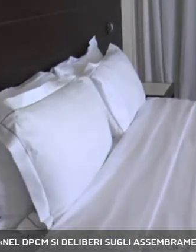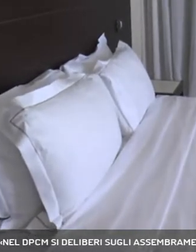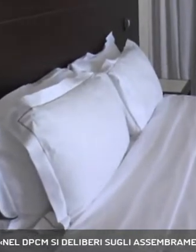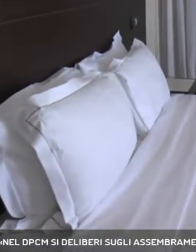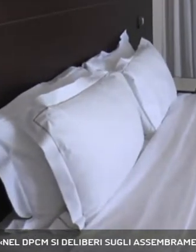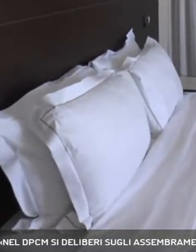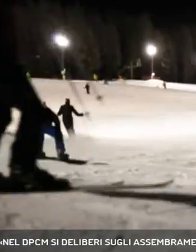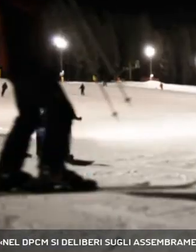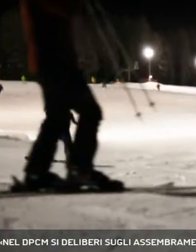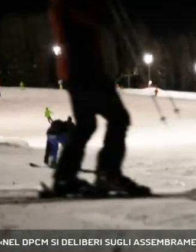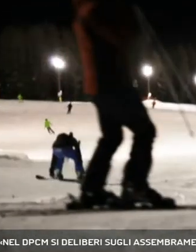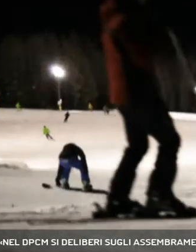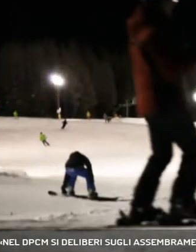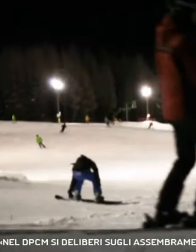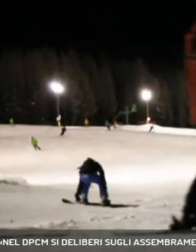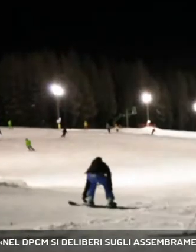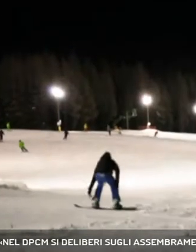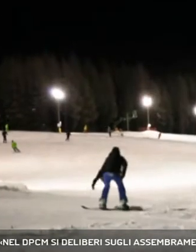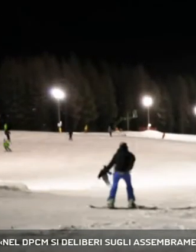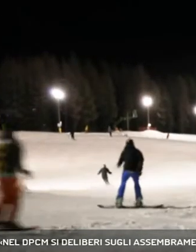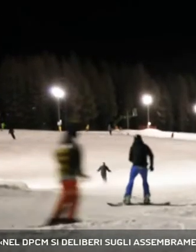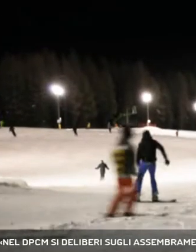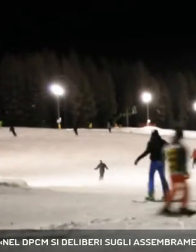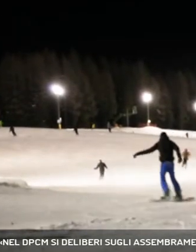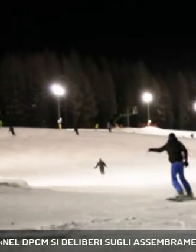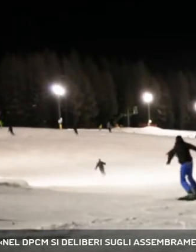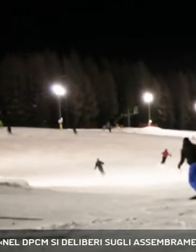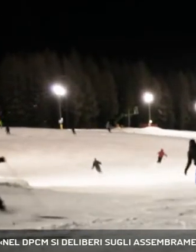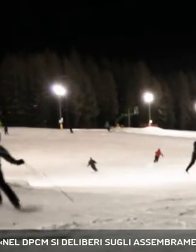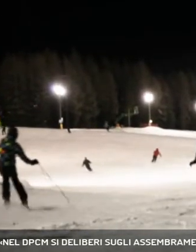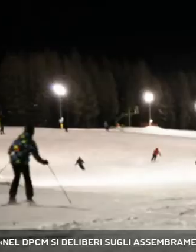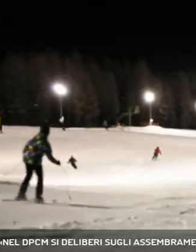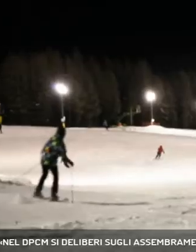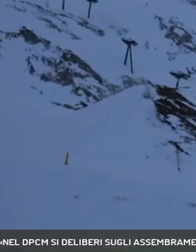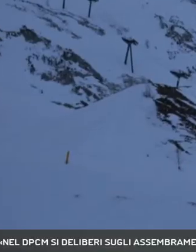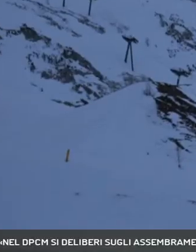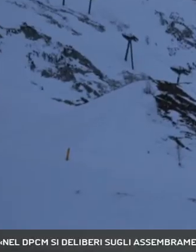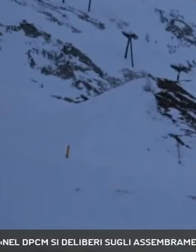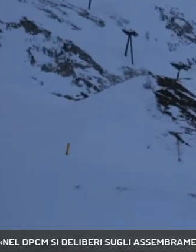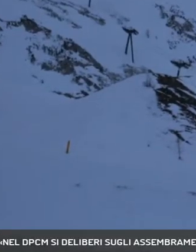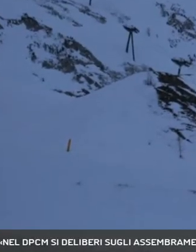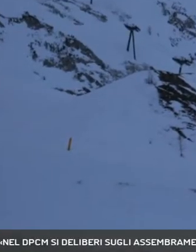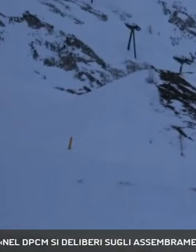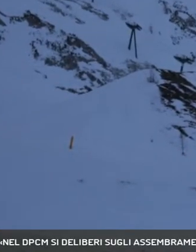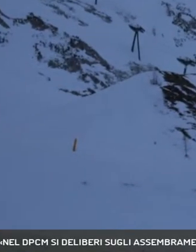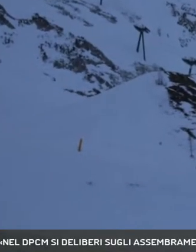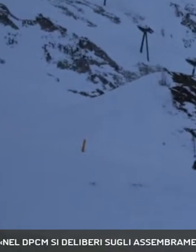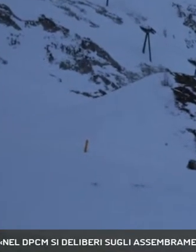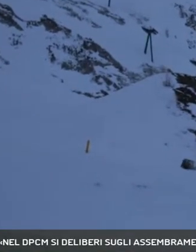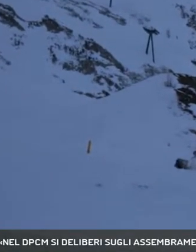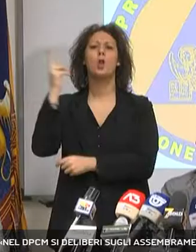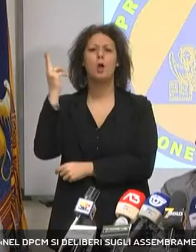resort in montagna e a proposito di stagione invernale nella riunione odierna è stato affrontato il tema degli impianti da sci auspicando un coordinamento a livello